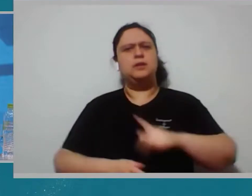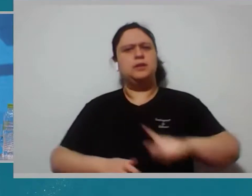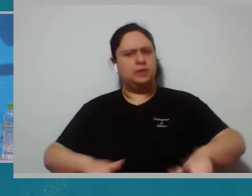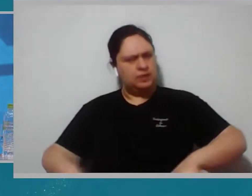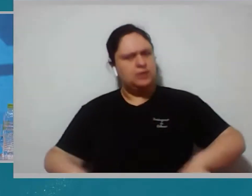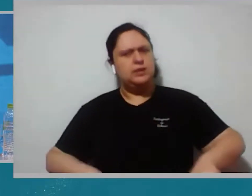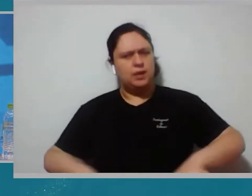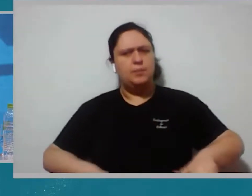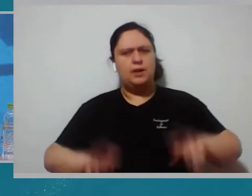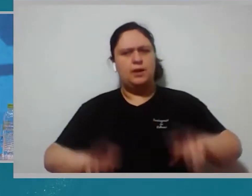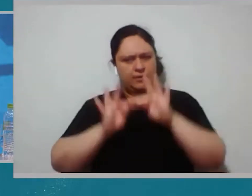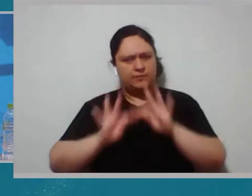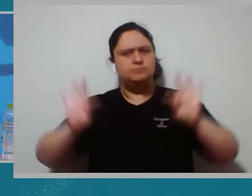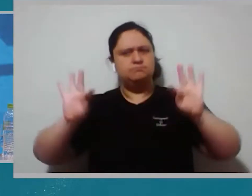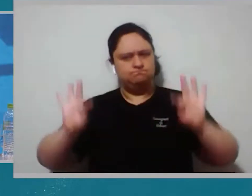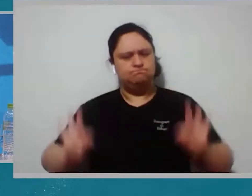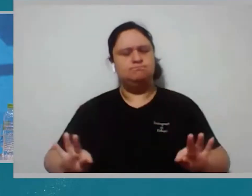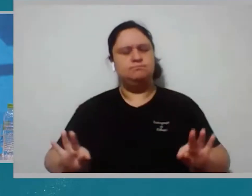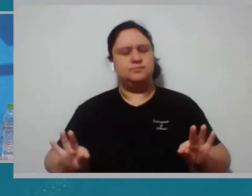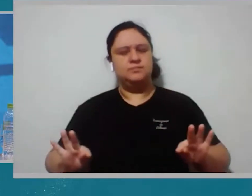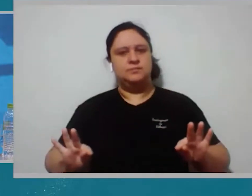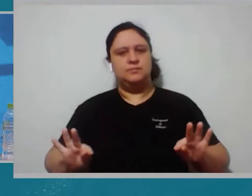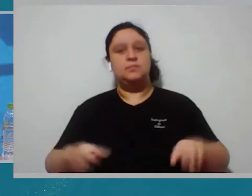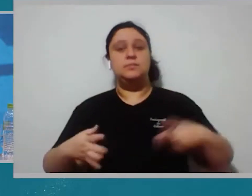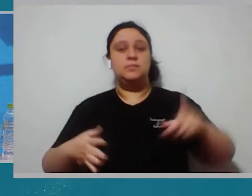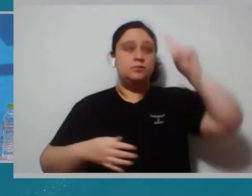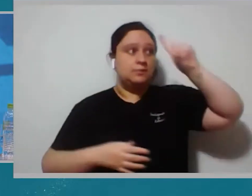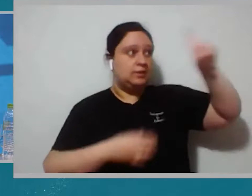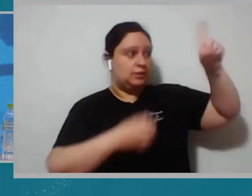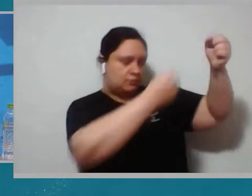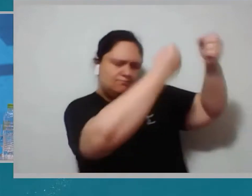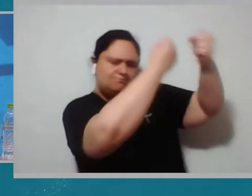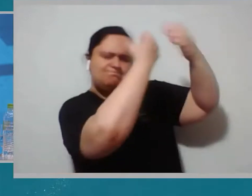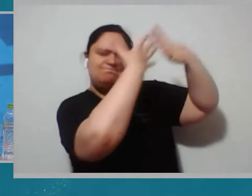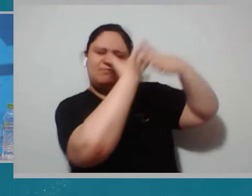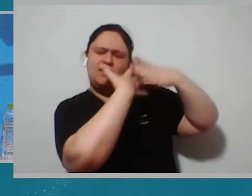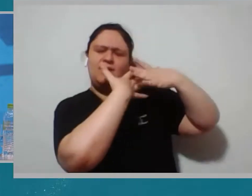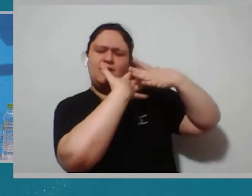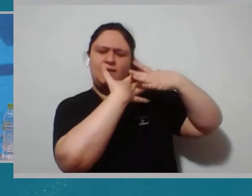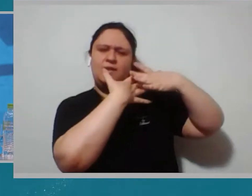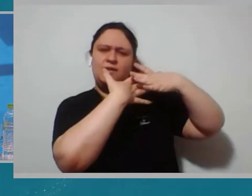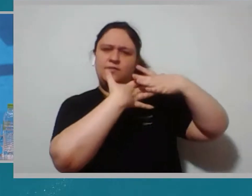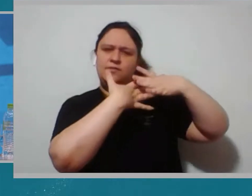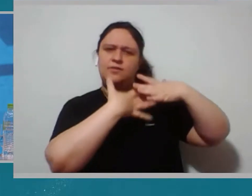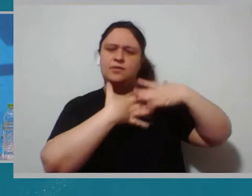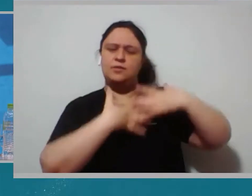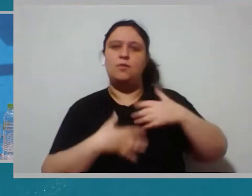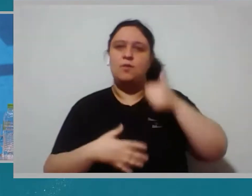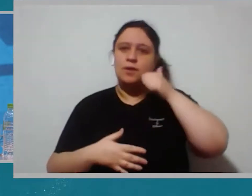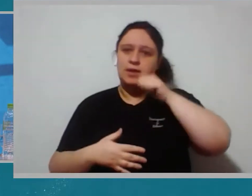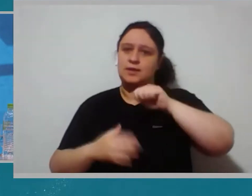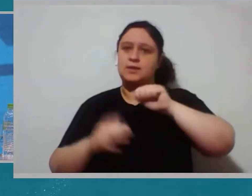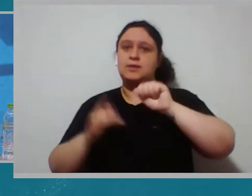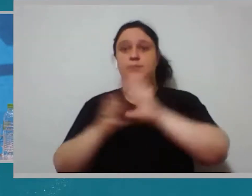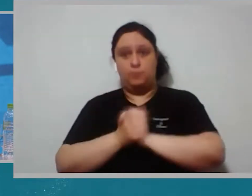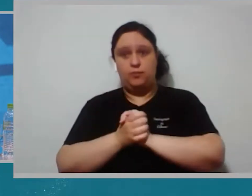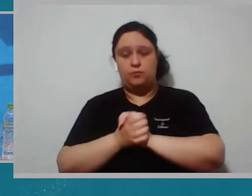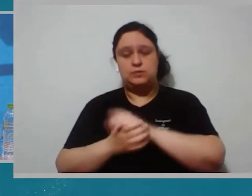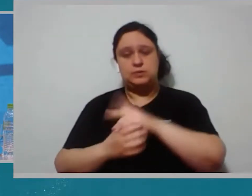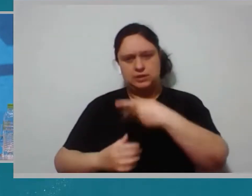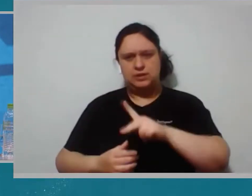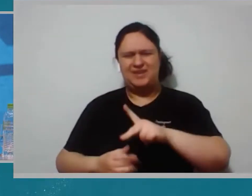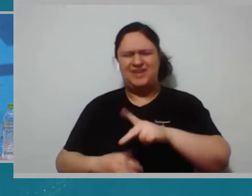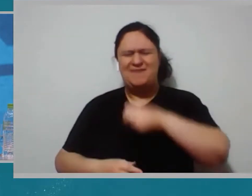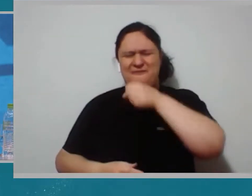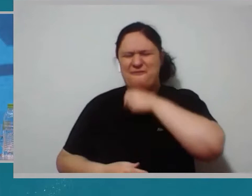foi revelado a ele, então, que sua esposa, que era estéril, já envelhecida,